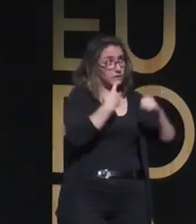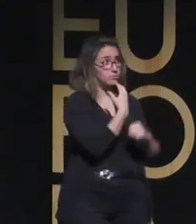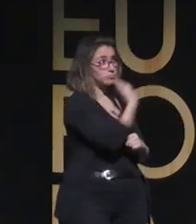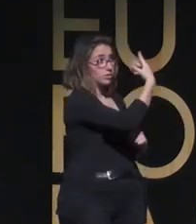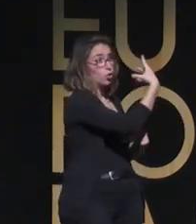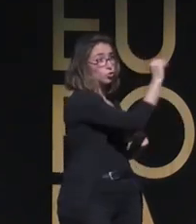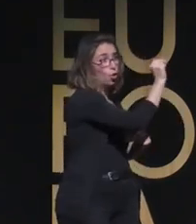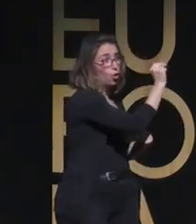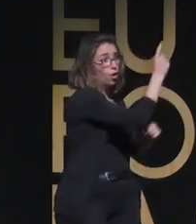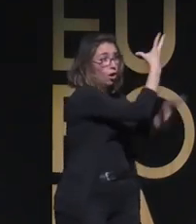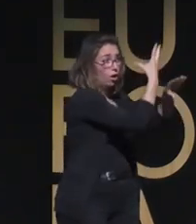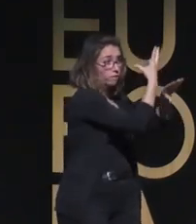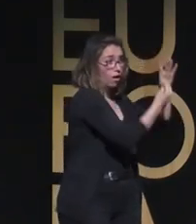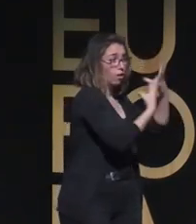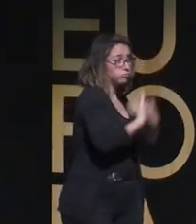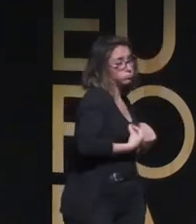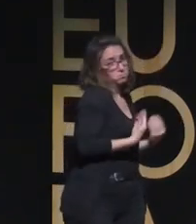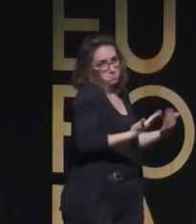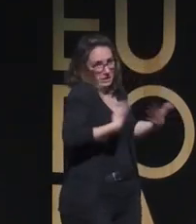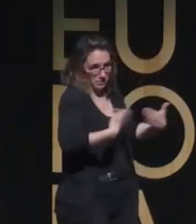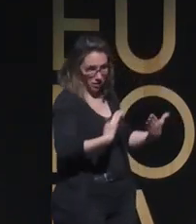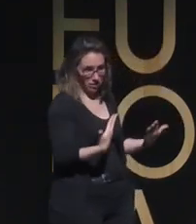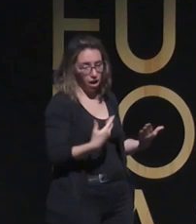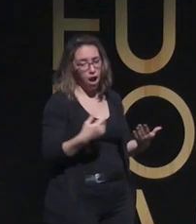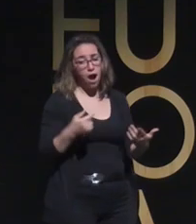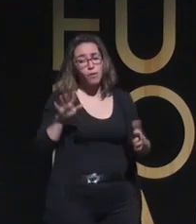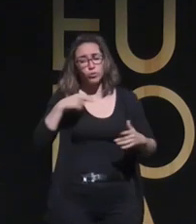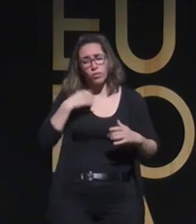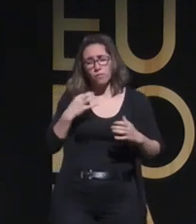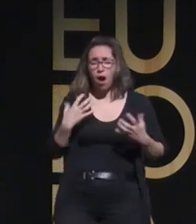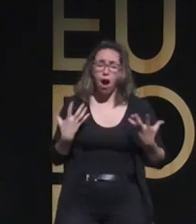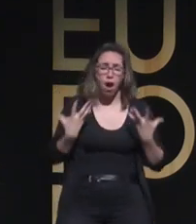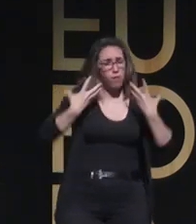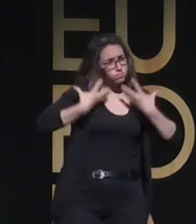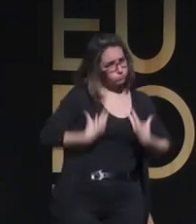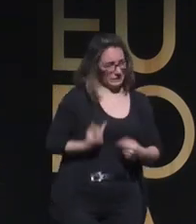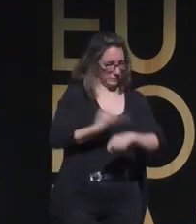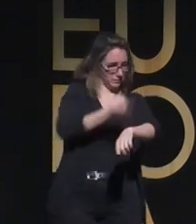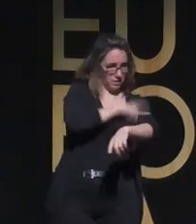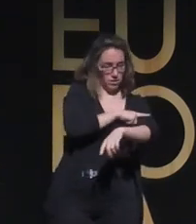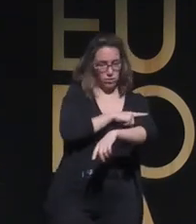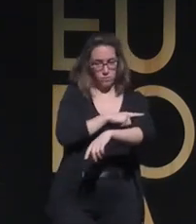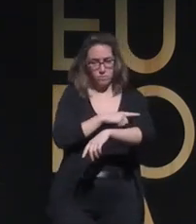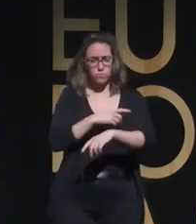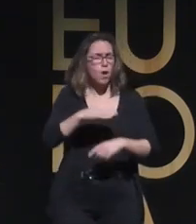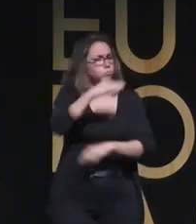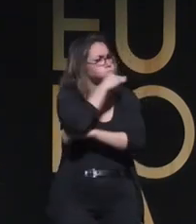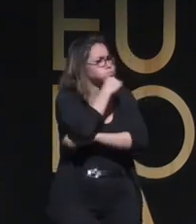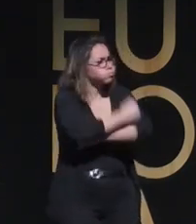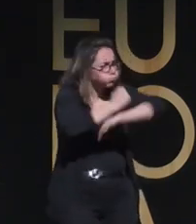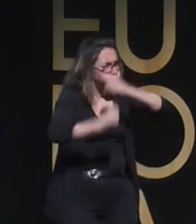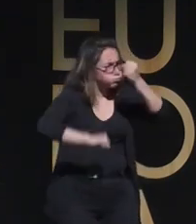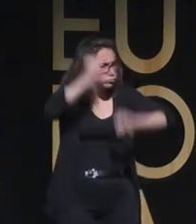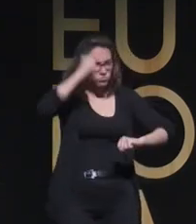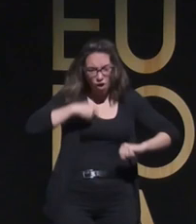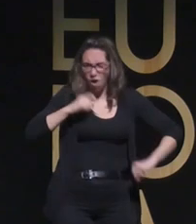es tan importante. Ahora bien, tú tienes que hacer el indignado muchísimo. ¿Vale? Cuando haga algo que sabes que no es, tú te enfadas y pierdes los papeles, como, ah, te